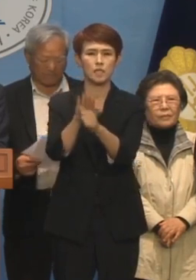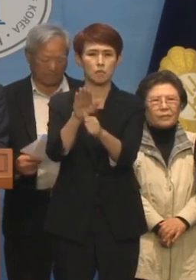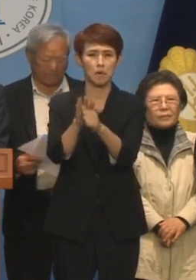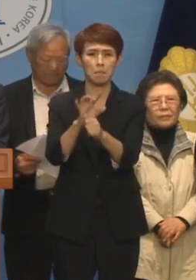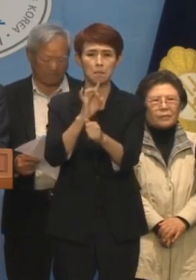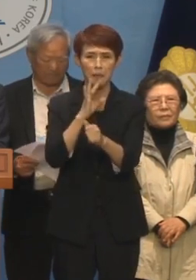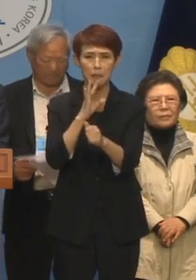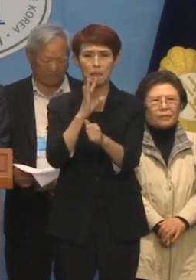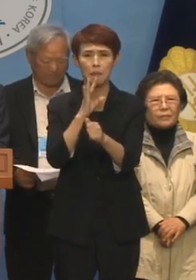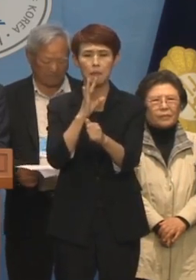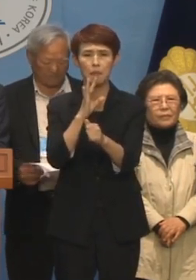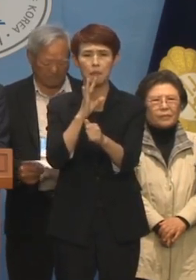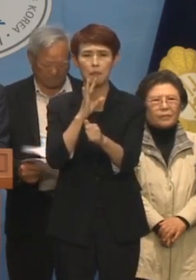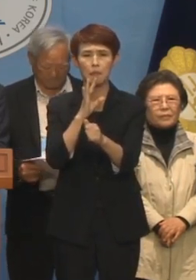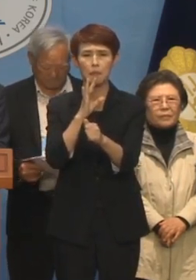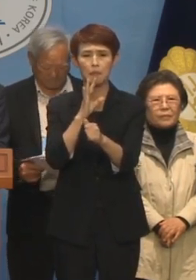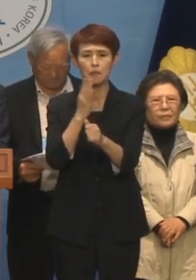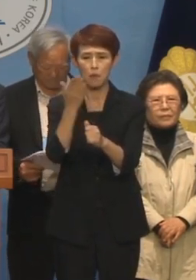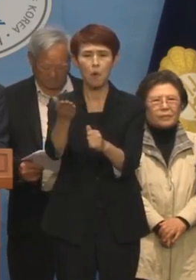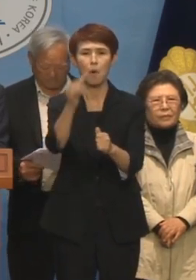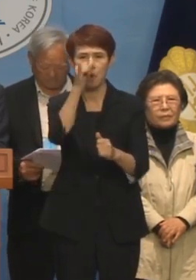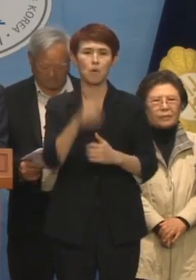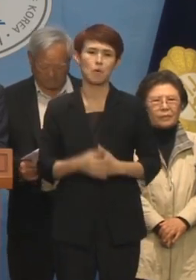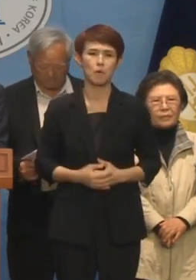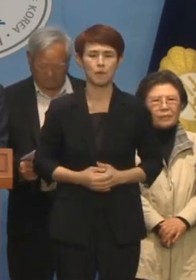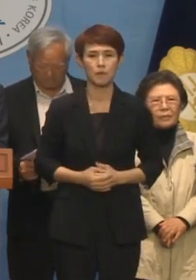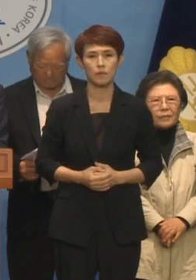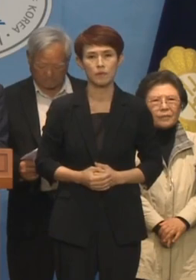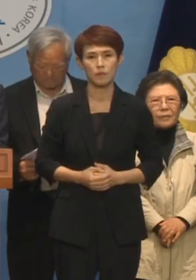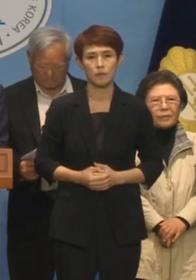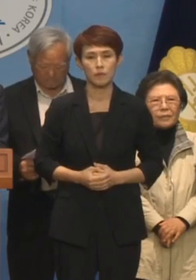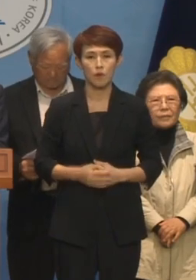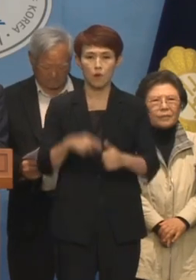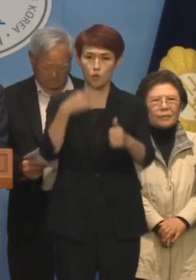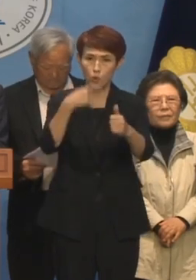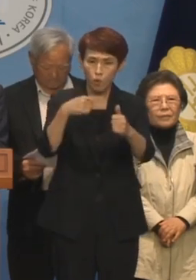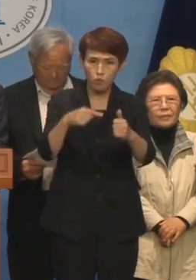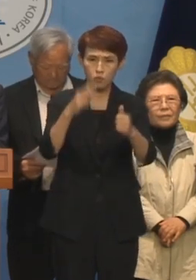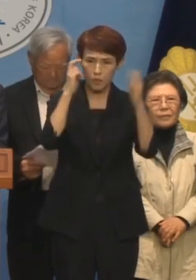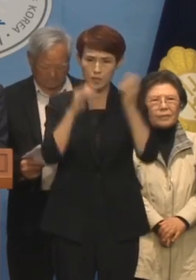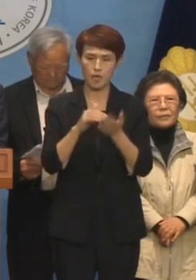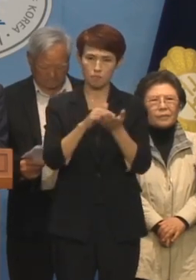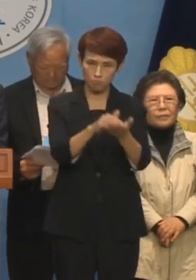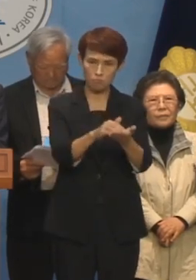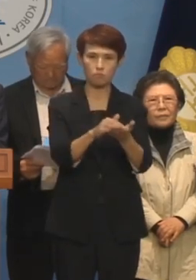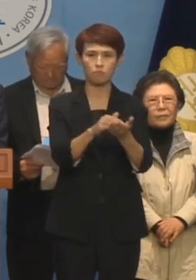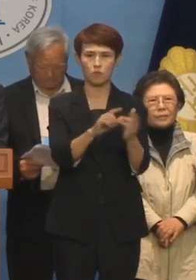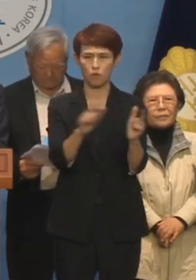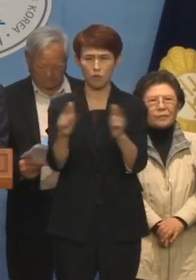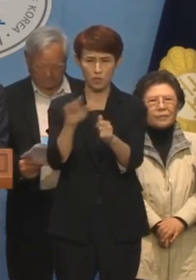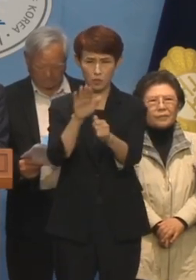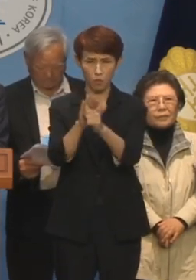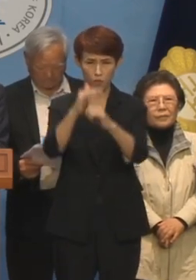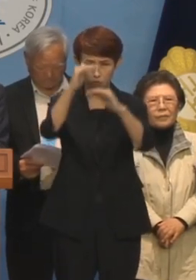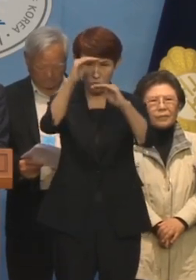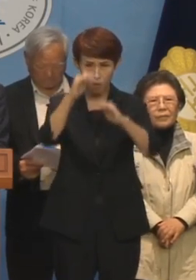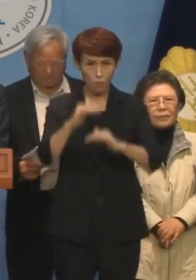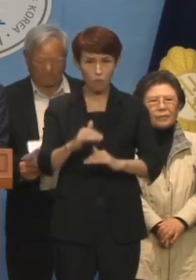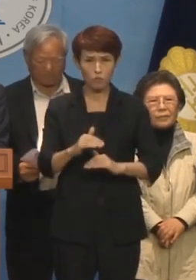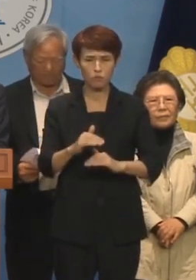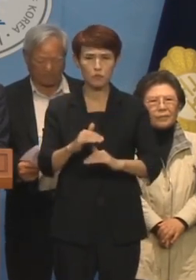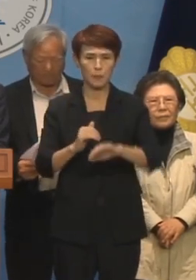지원만 담고 있습니다. 교육, 취업, 금융 지원 등의 내용은